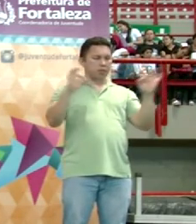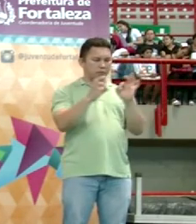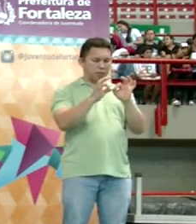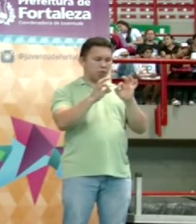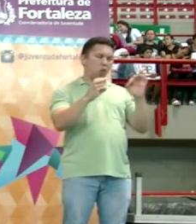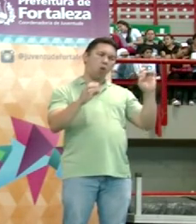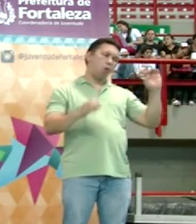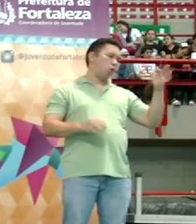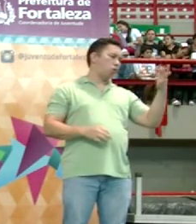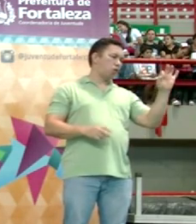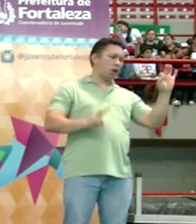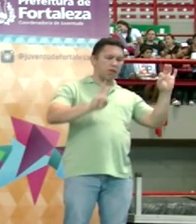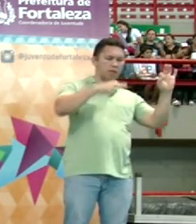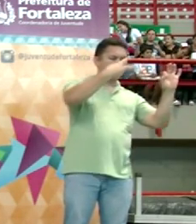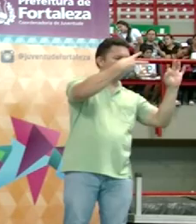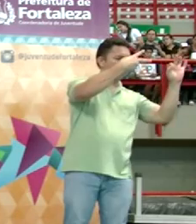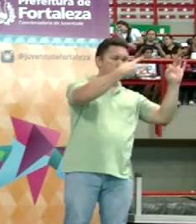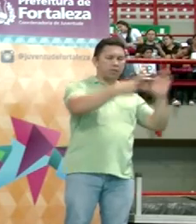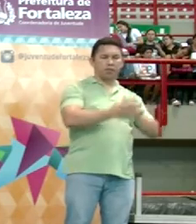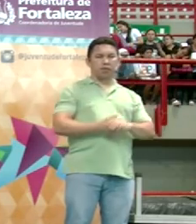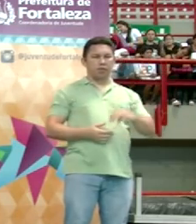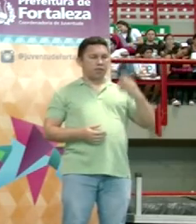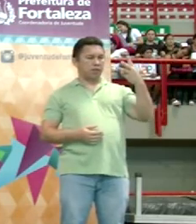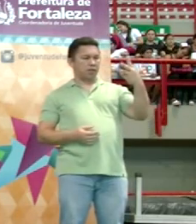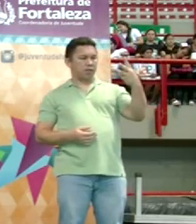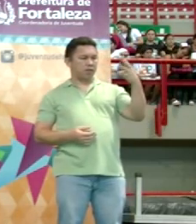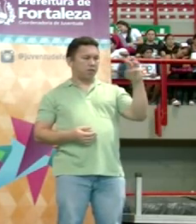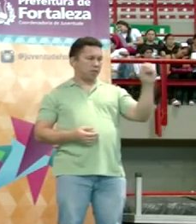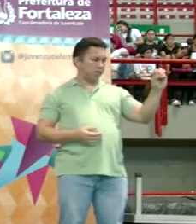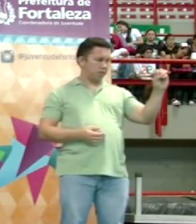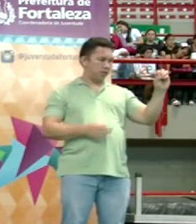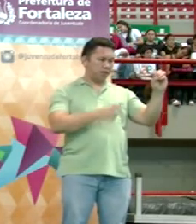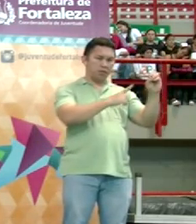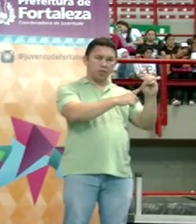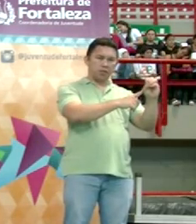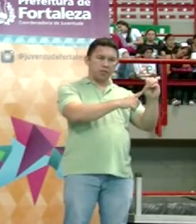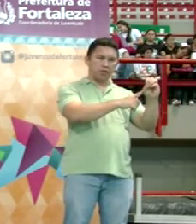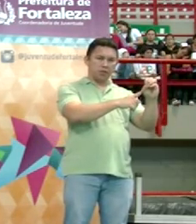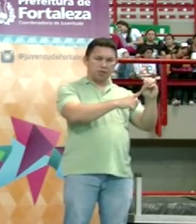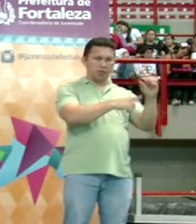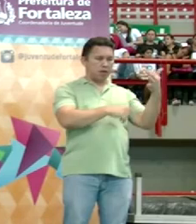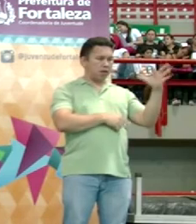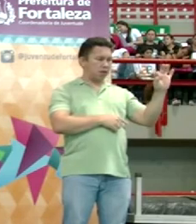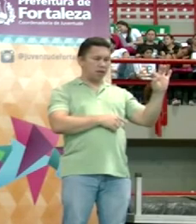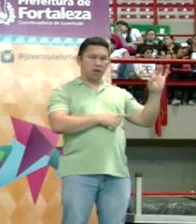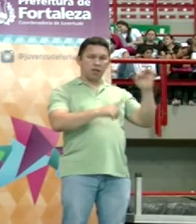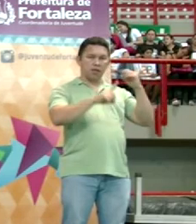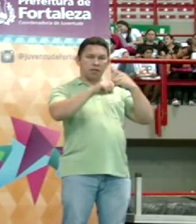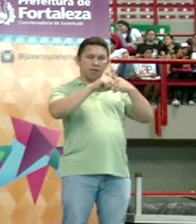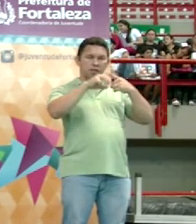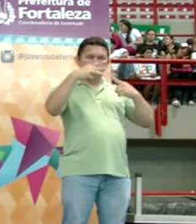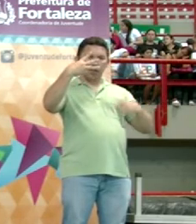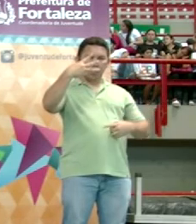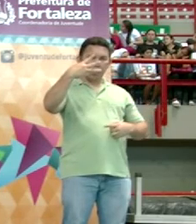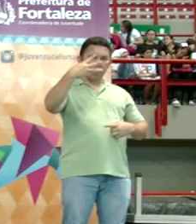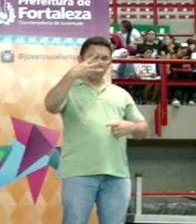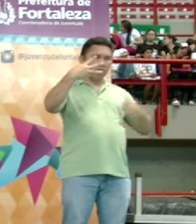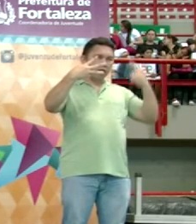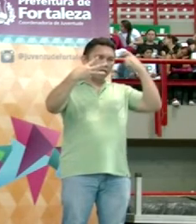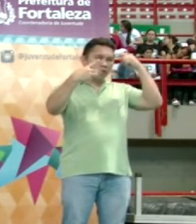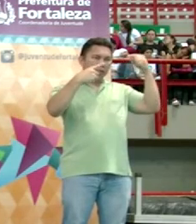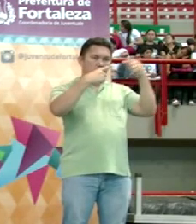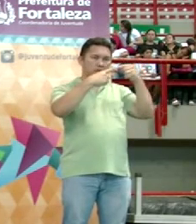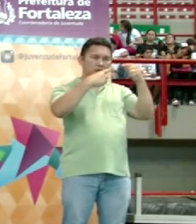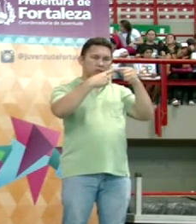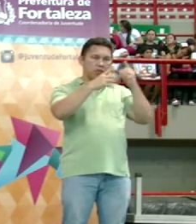vezes 2. 30% é moleza. É 10% vezes 3. Então se baseie na sua